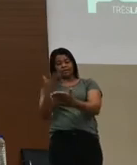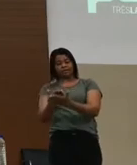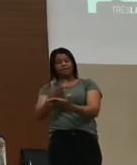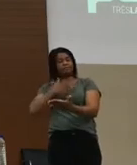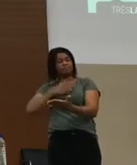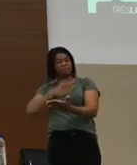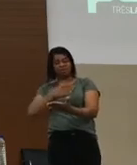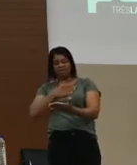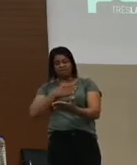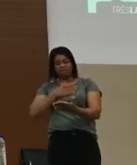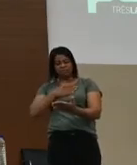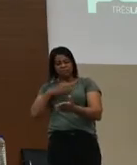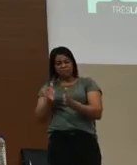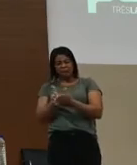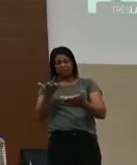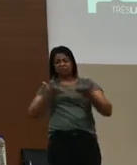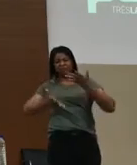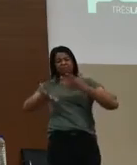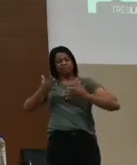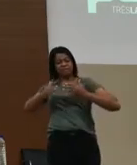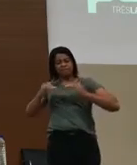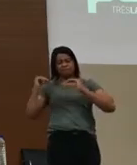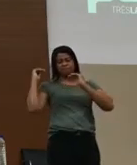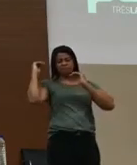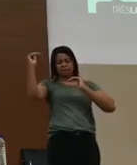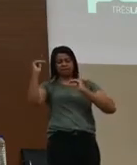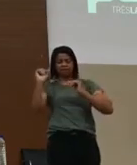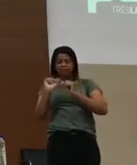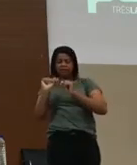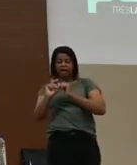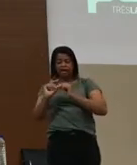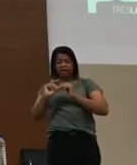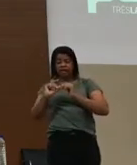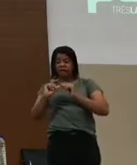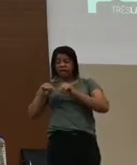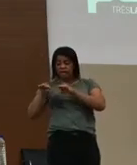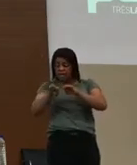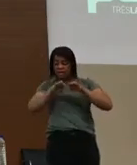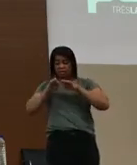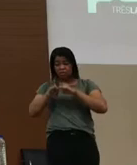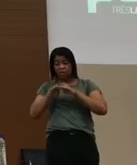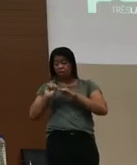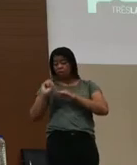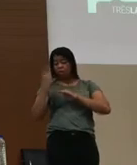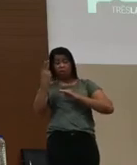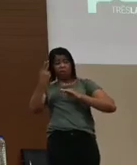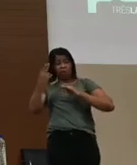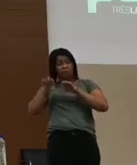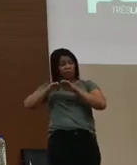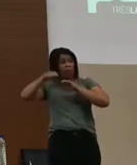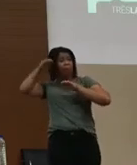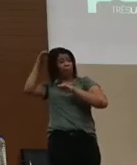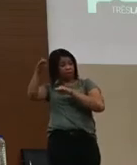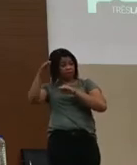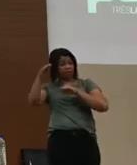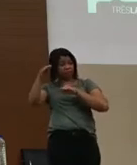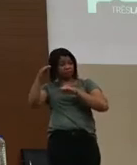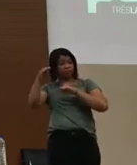obras maiores fará as mesmas obras e obras ainda